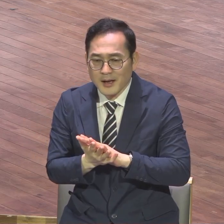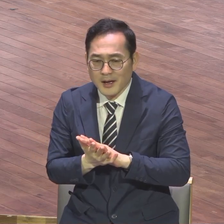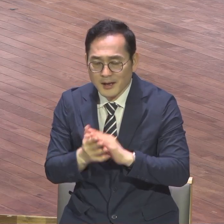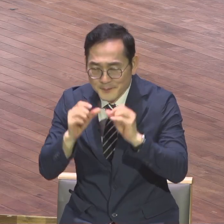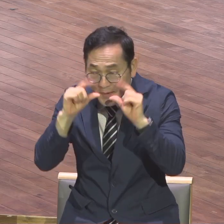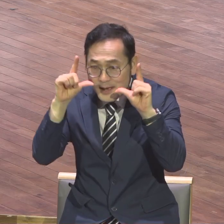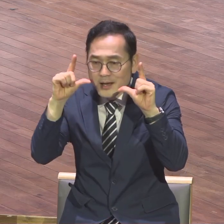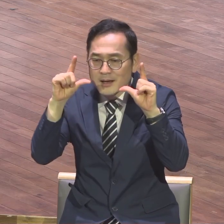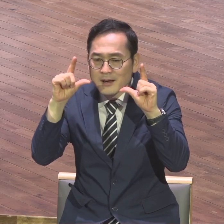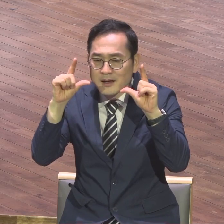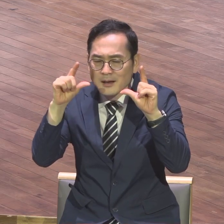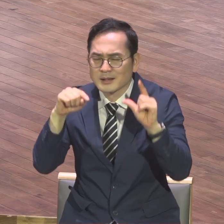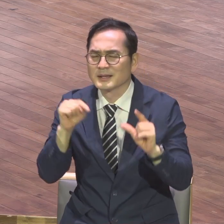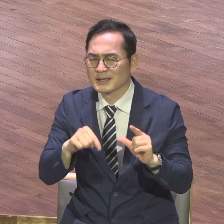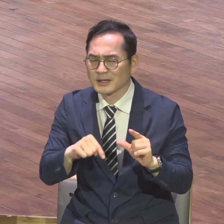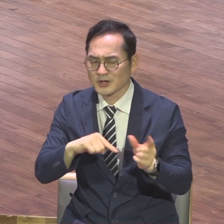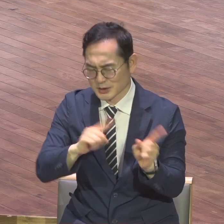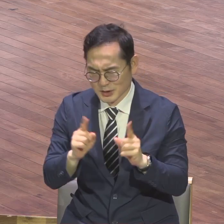각성.